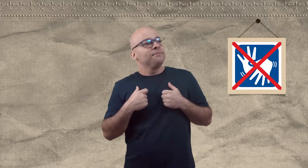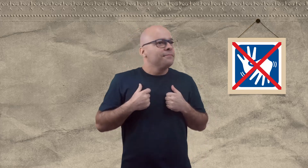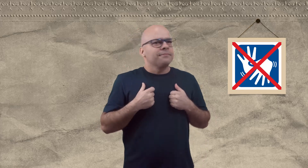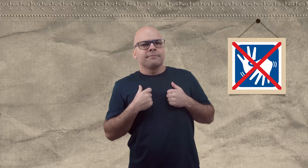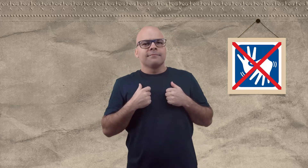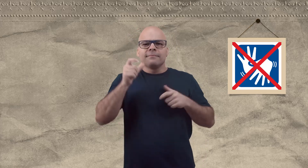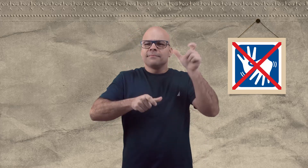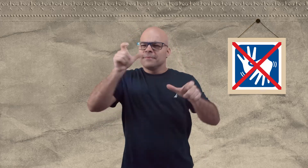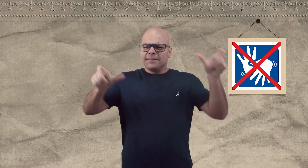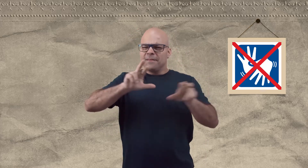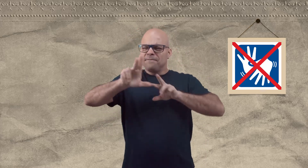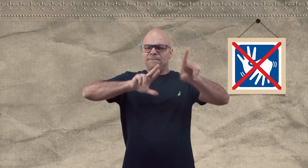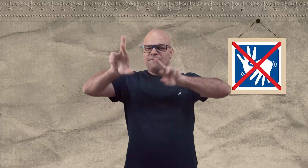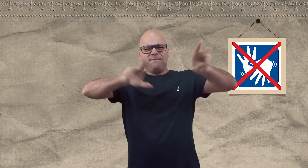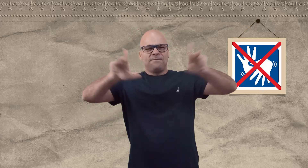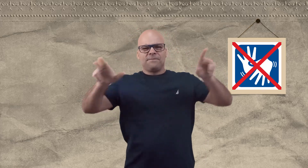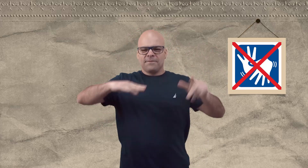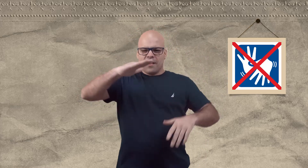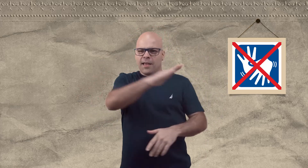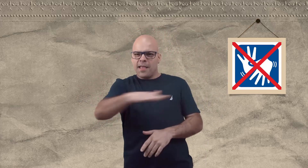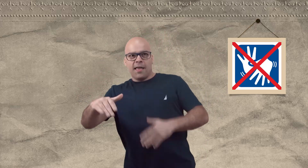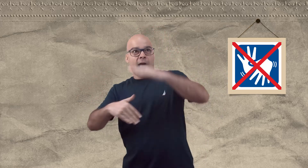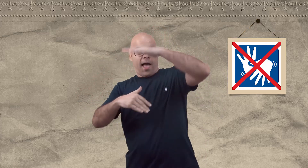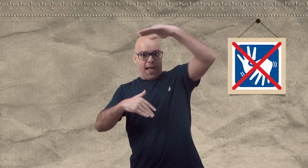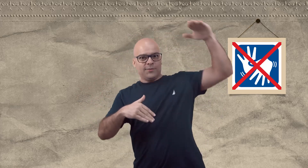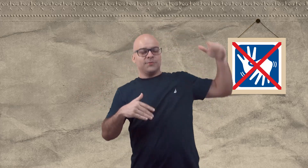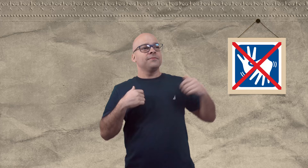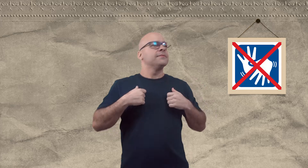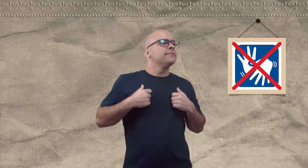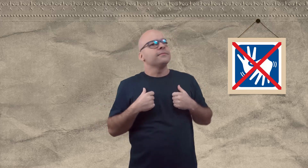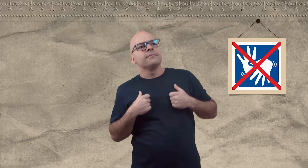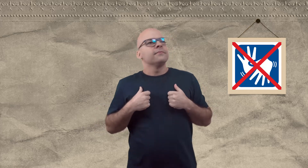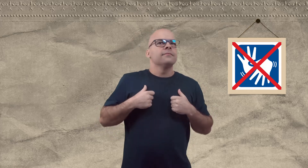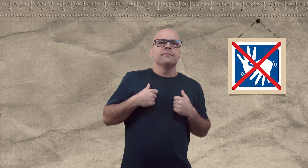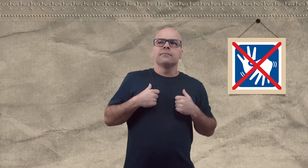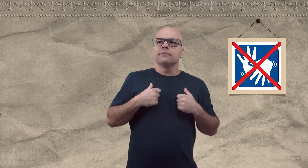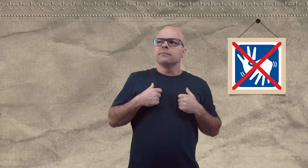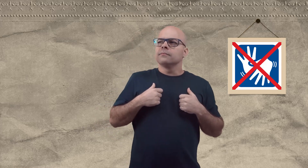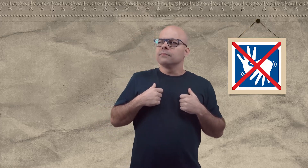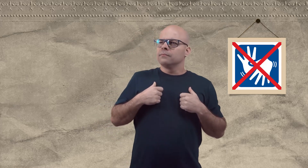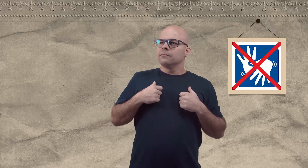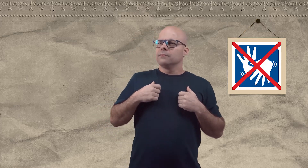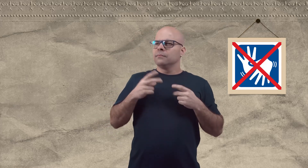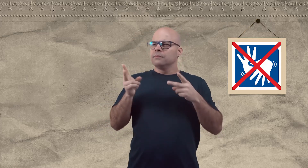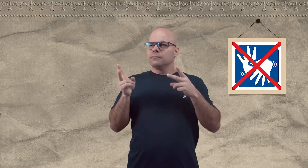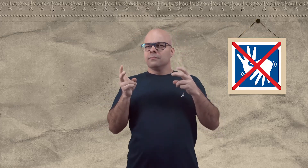meninas eram surdas e eram muito diferentes. Tinha crianças, adultas. Louise percebeu